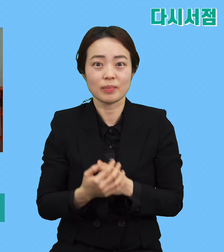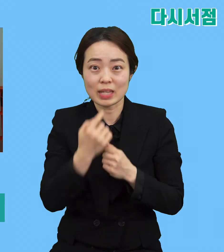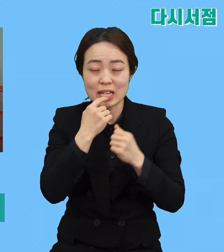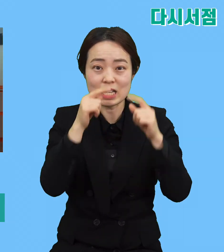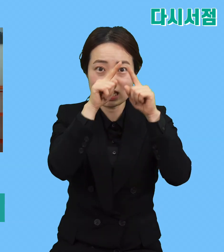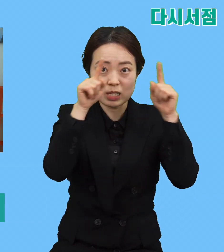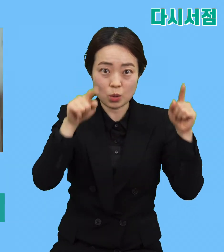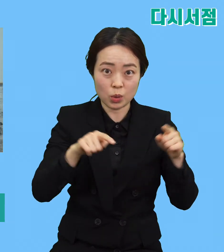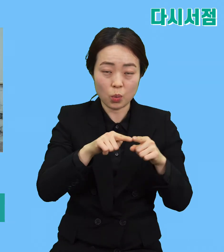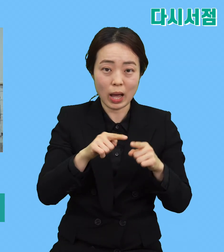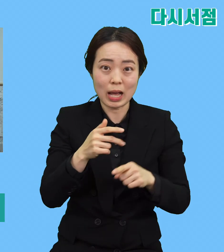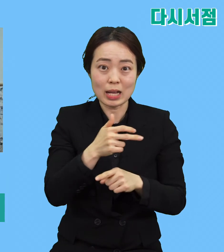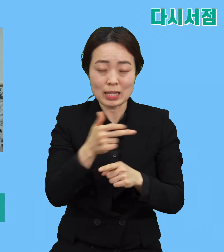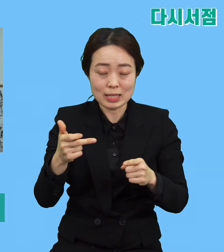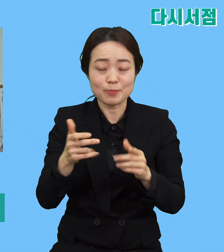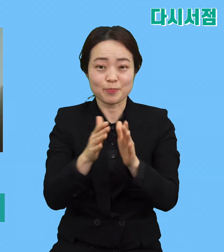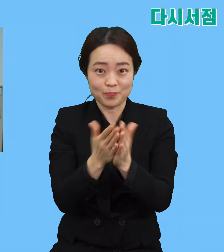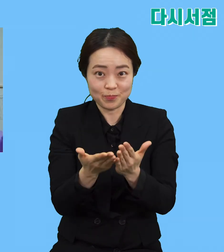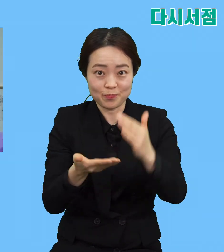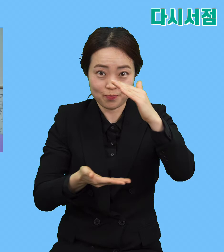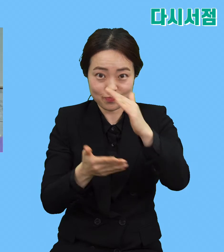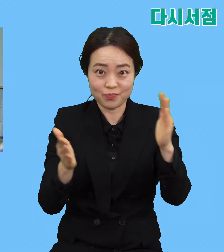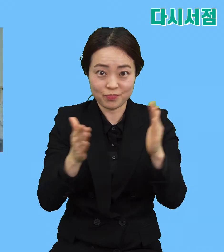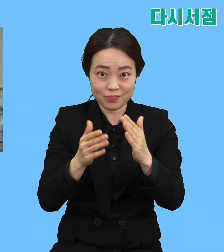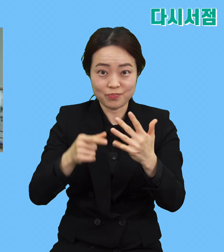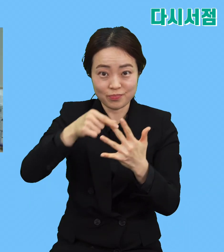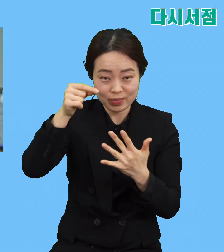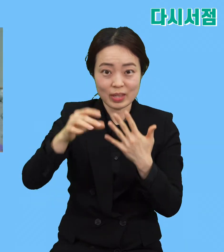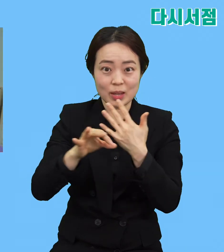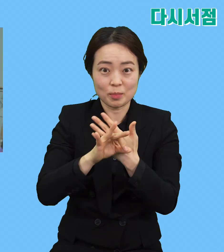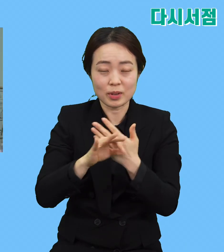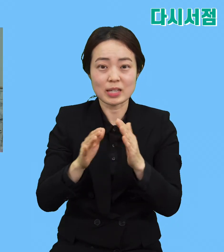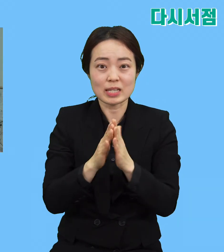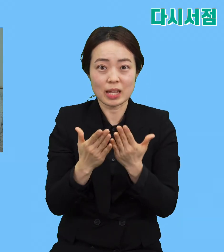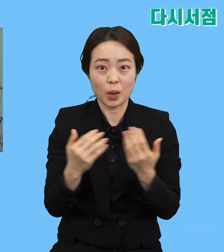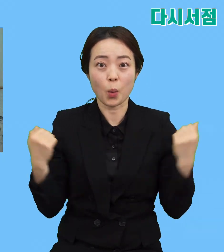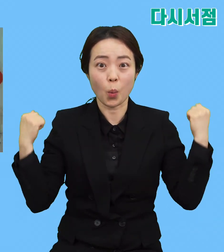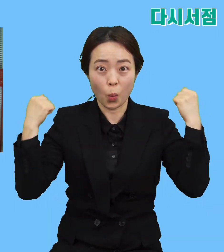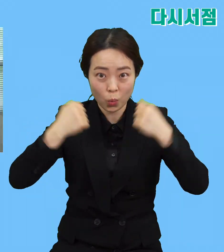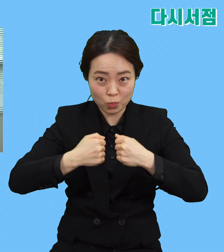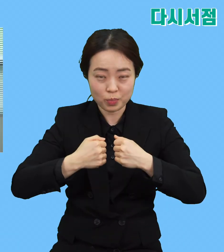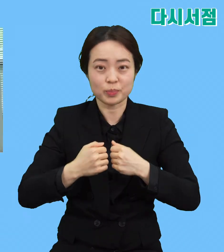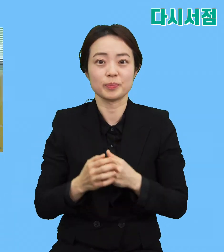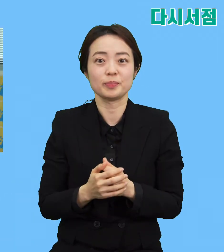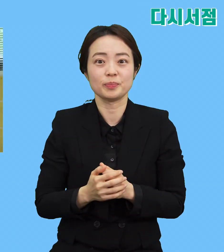종이와 판형을 선택했다면 이제 책에 옷을 입혀줄 차례입니다.